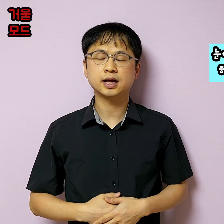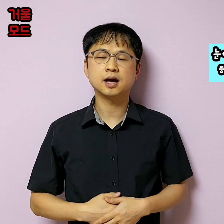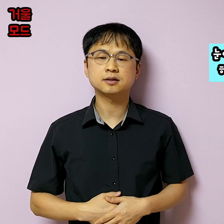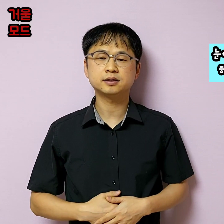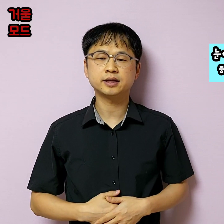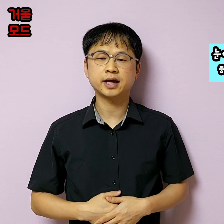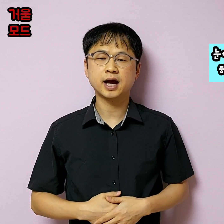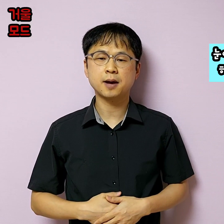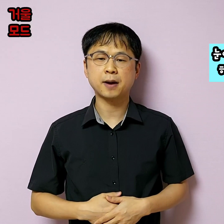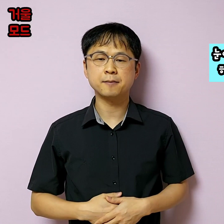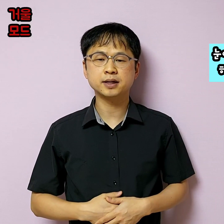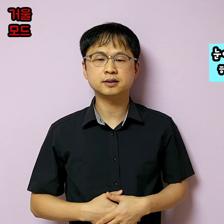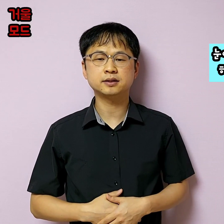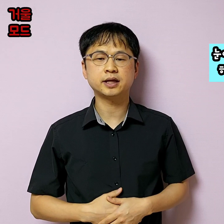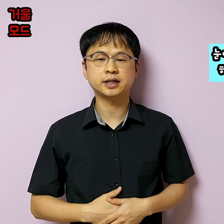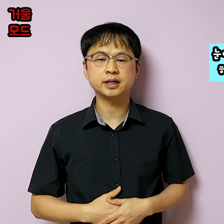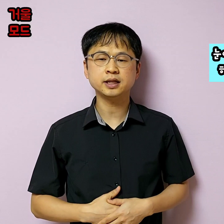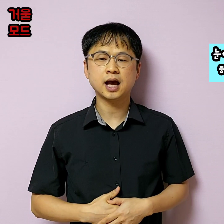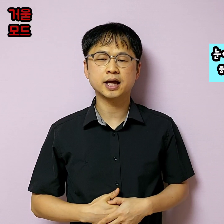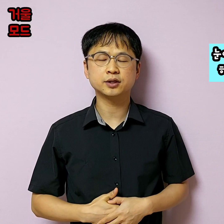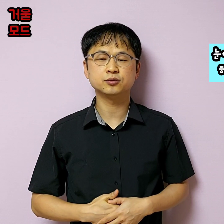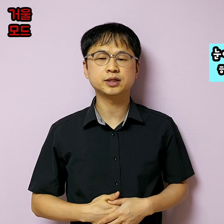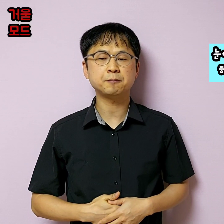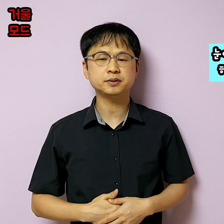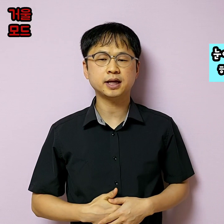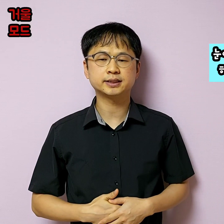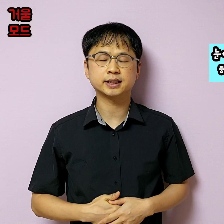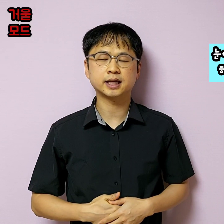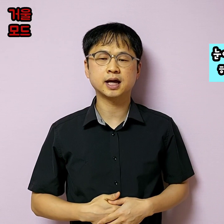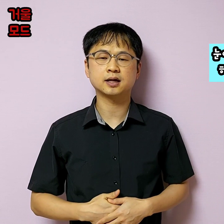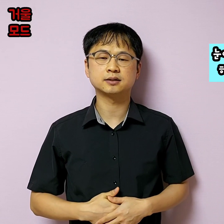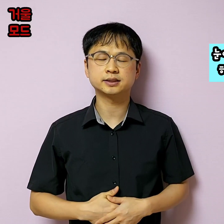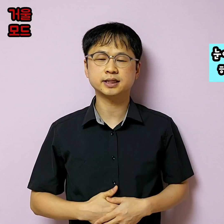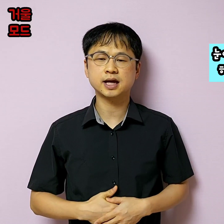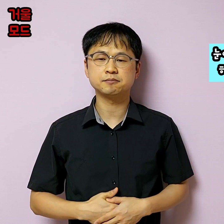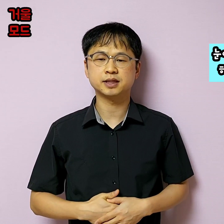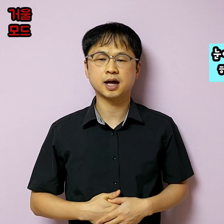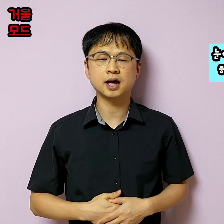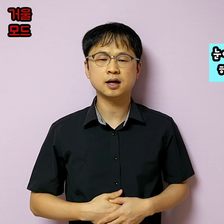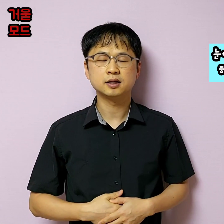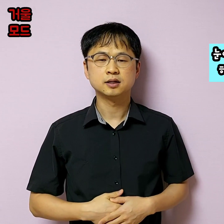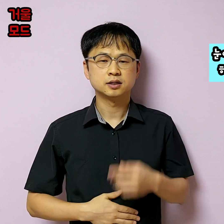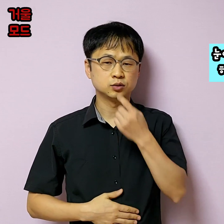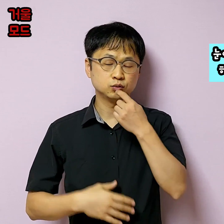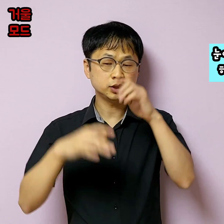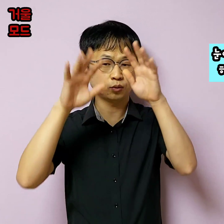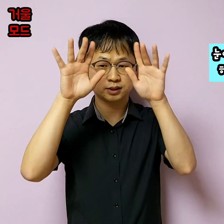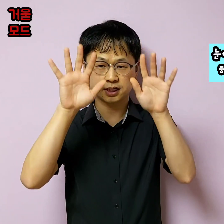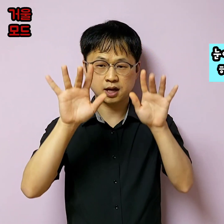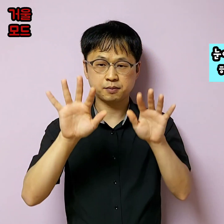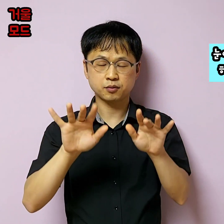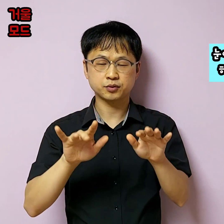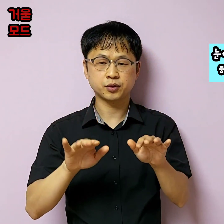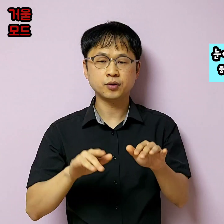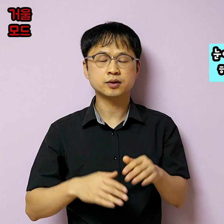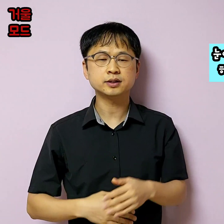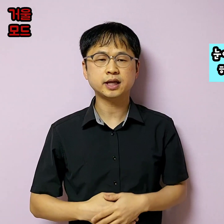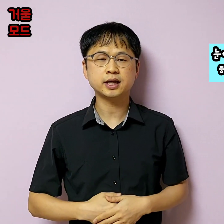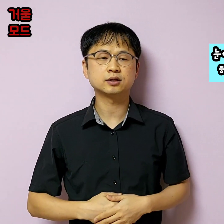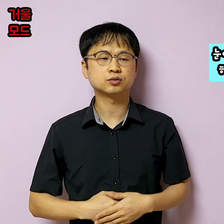오잖아. 그때 내가 밤하늘 내린 하얀 눈 예쁘다 했잖아. 그랬잖아 입니다. 눈이 오잖아 배웠고요. 그때란